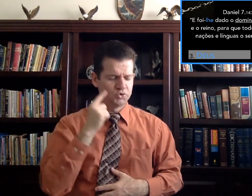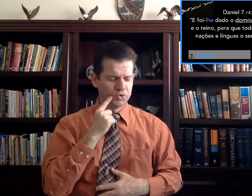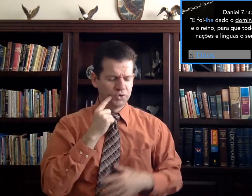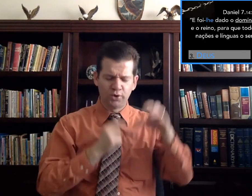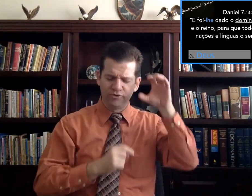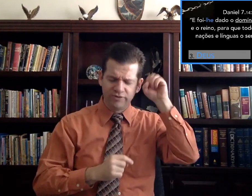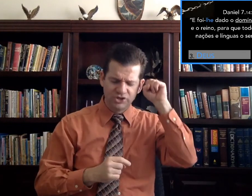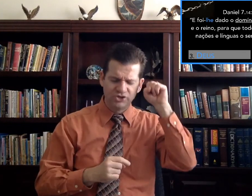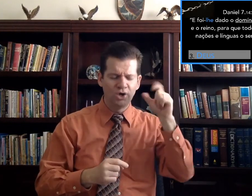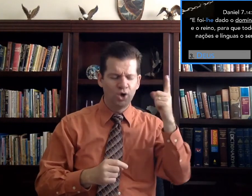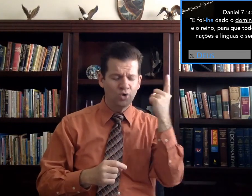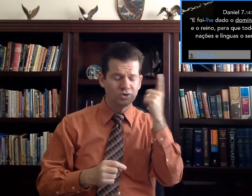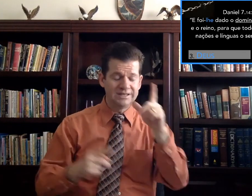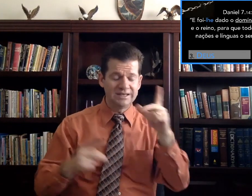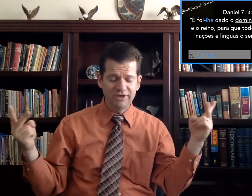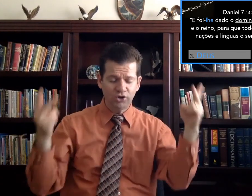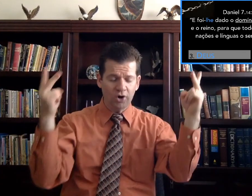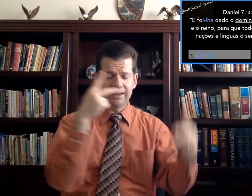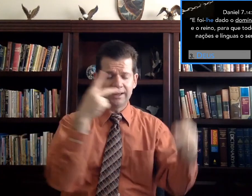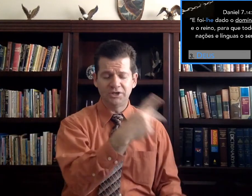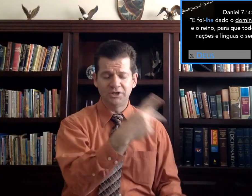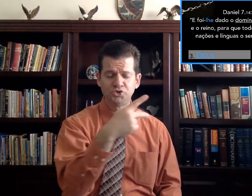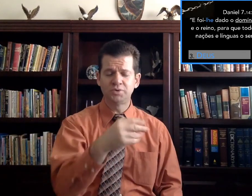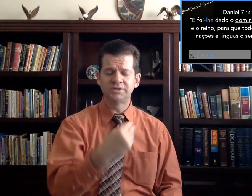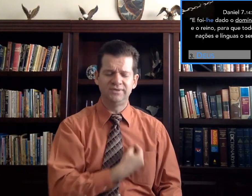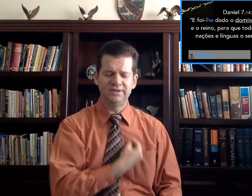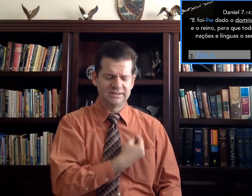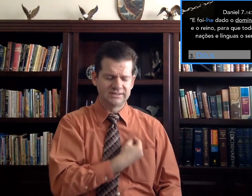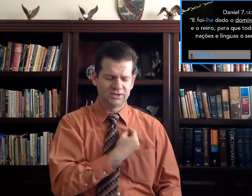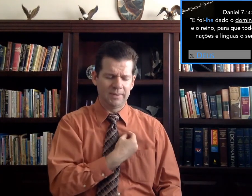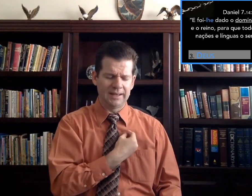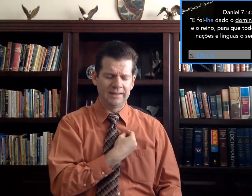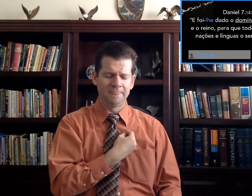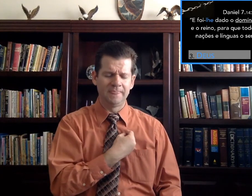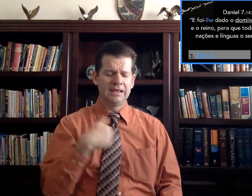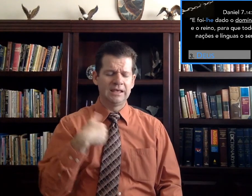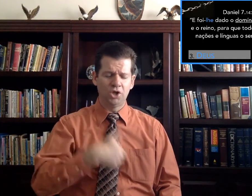surda, ouvinte, consiga vitória em suas vidas, ó Pai. Que nós